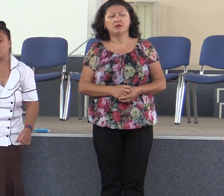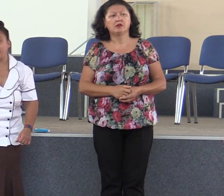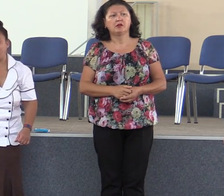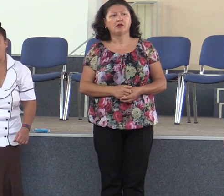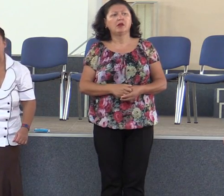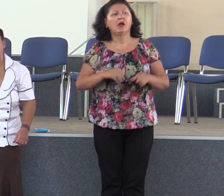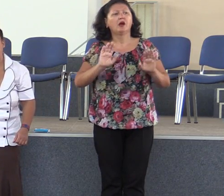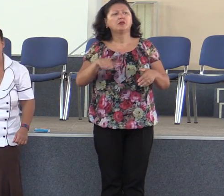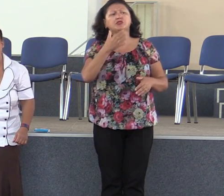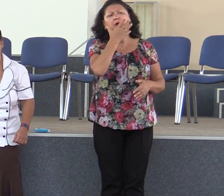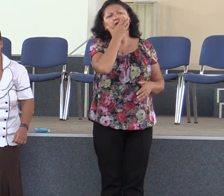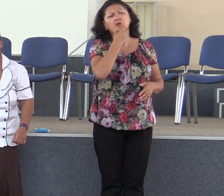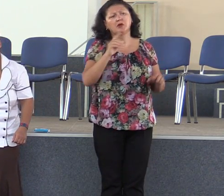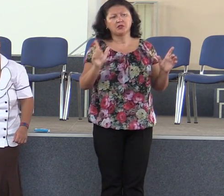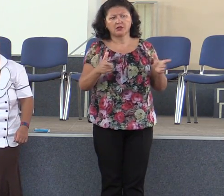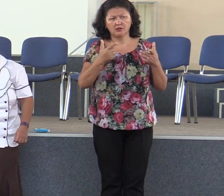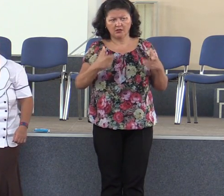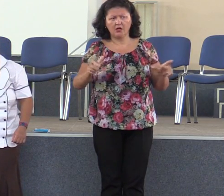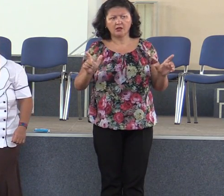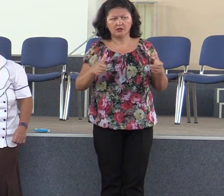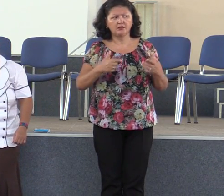A fost cea mai frumoasă cântare